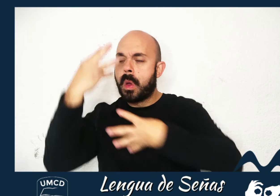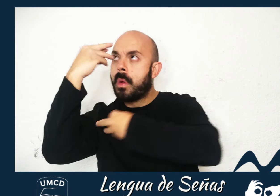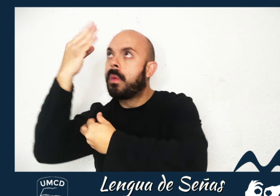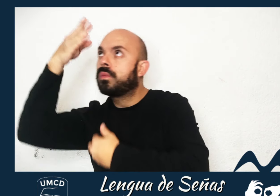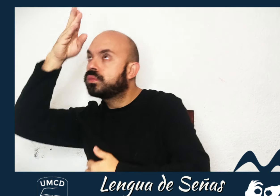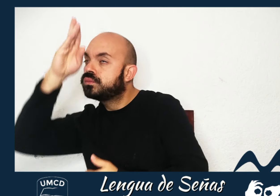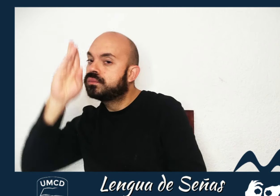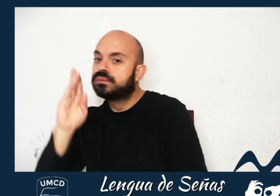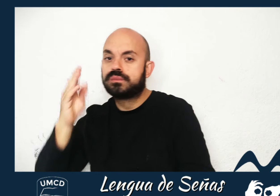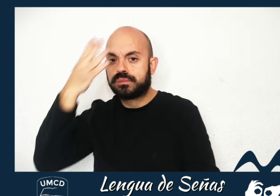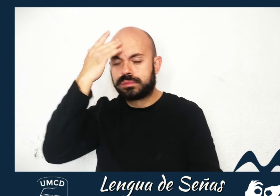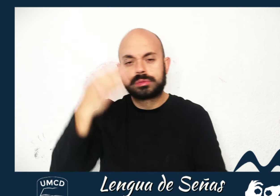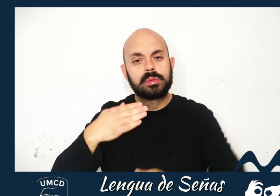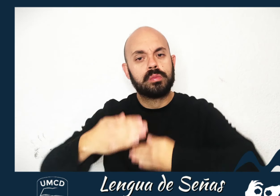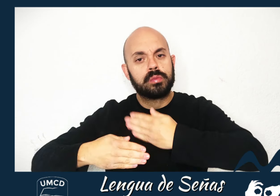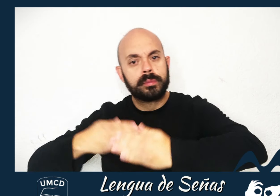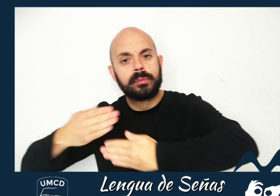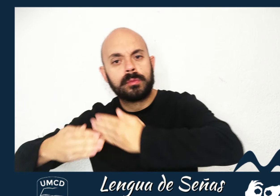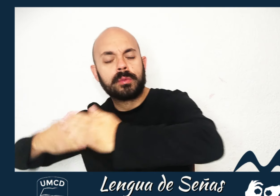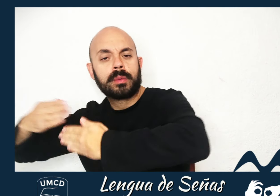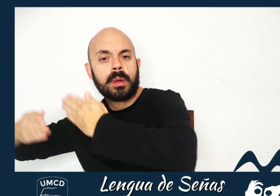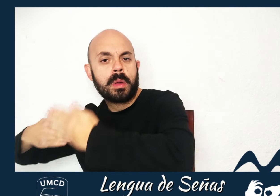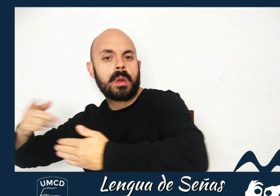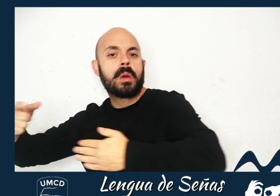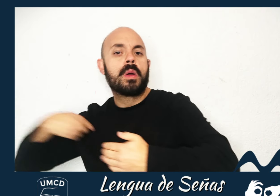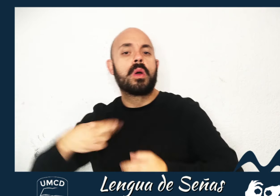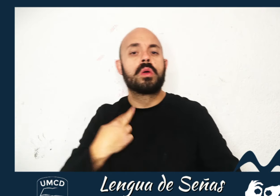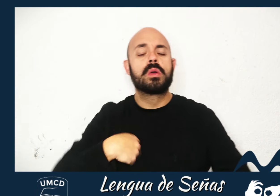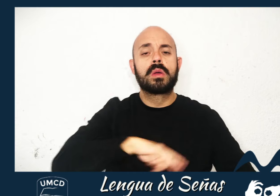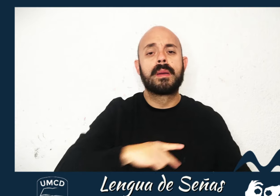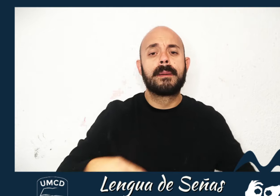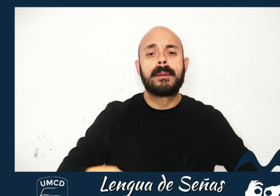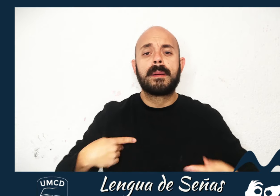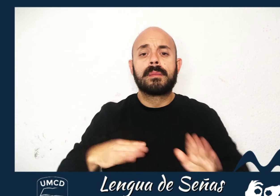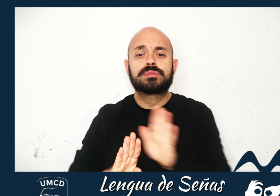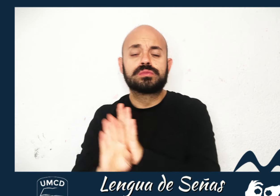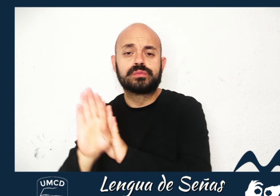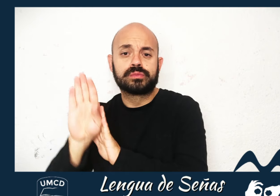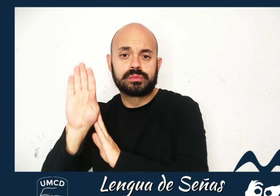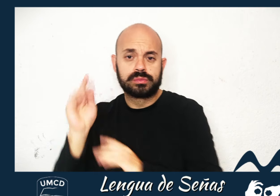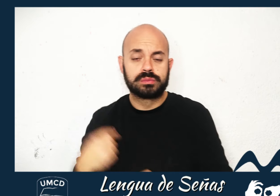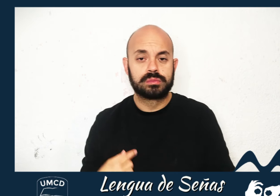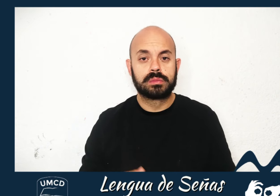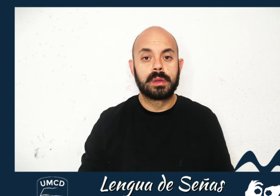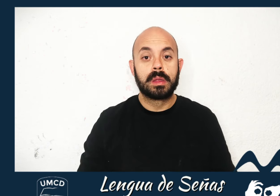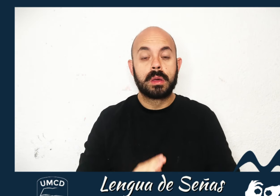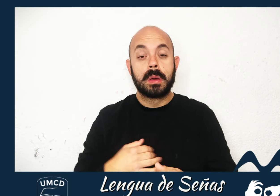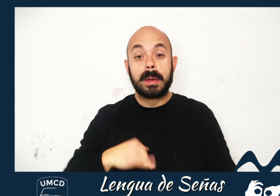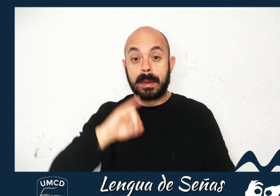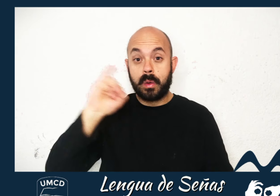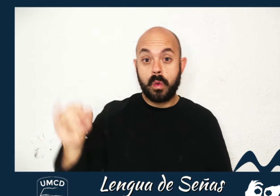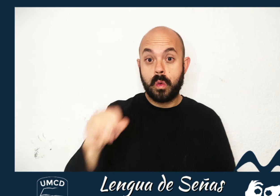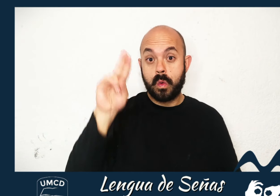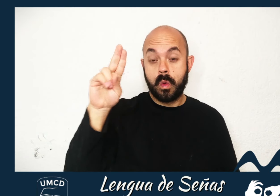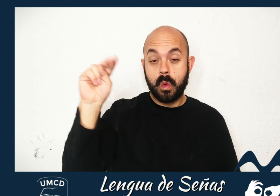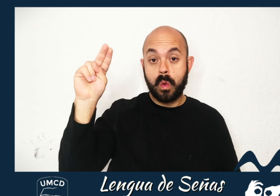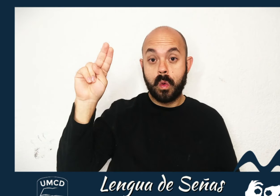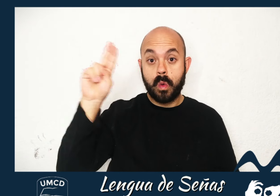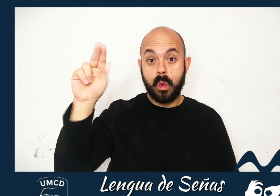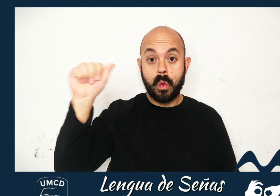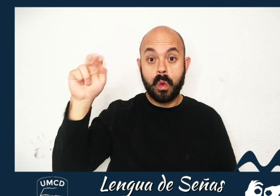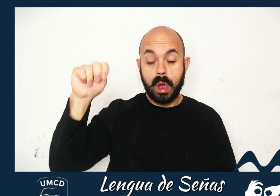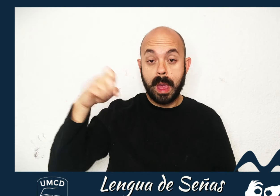a Dios. Y esto es muy importante. En Juan, en el capítulo 14, comenzando desde el versículo